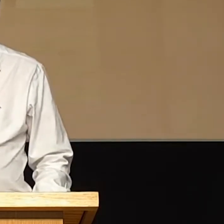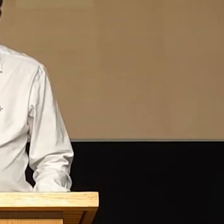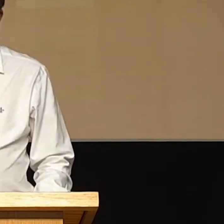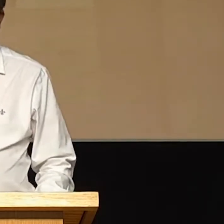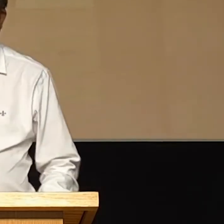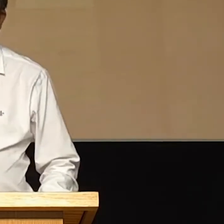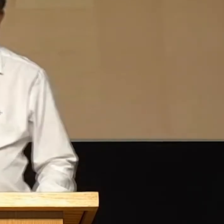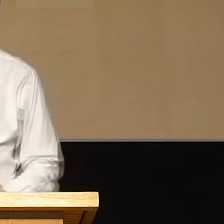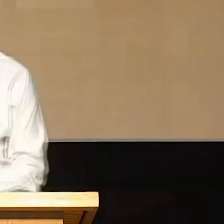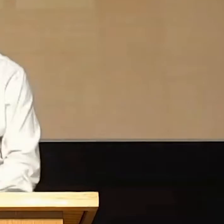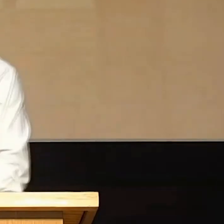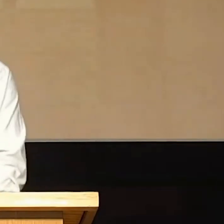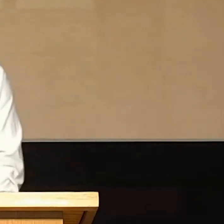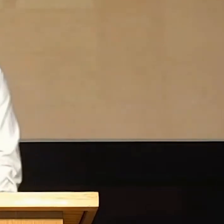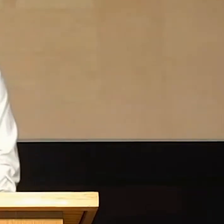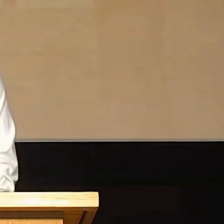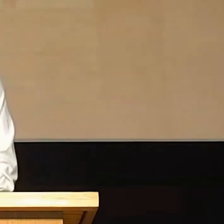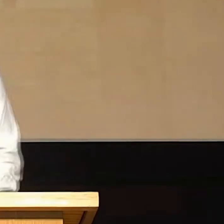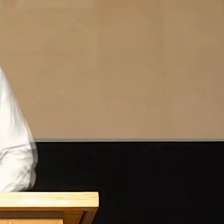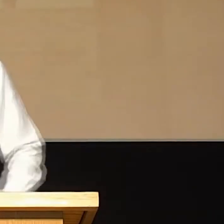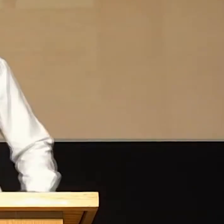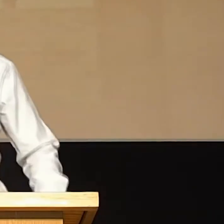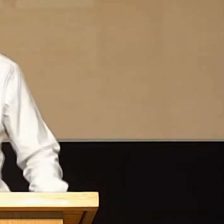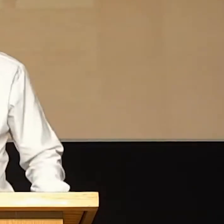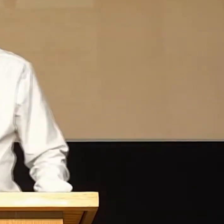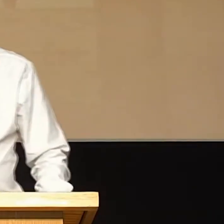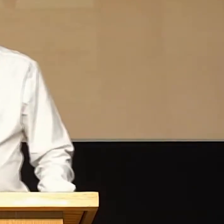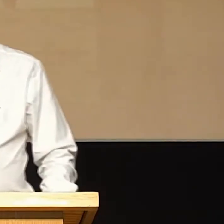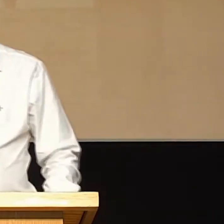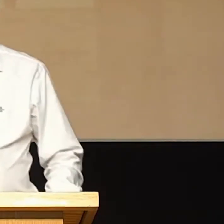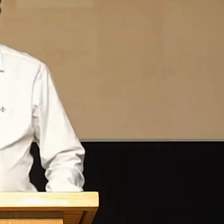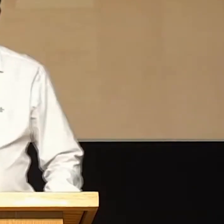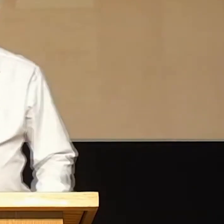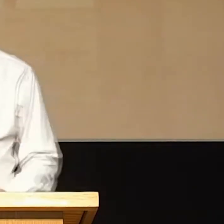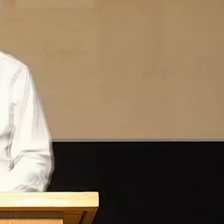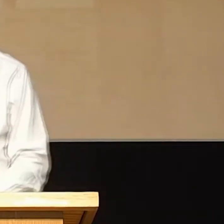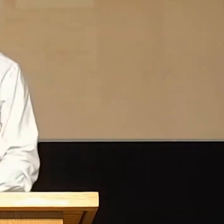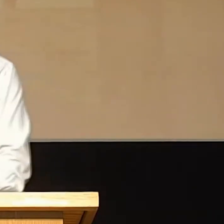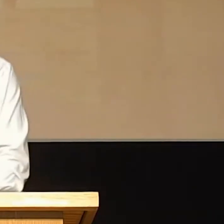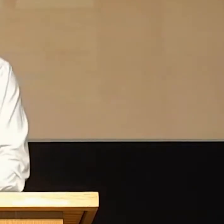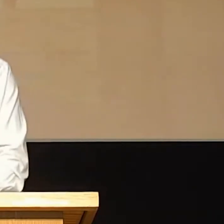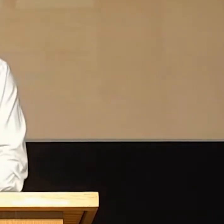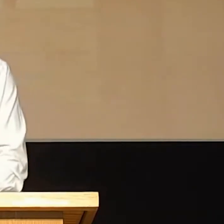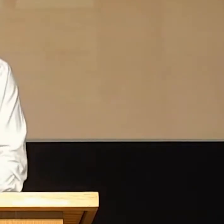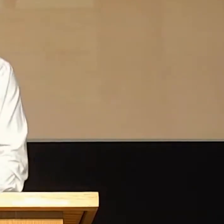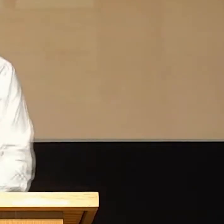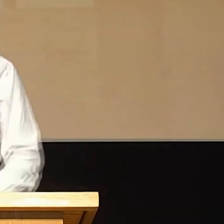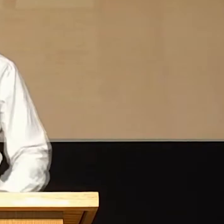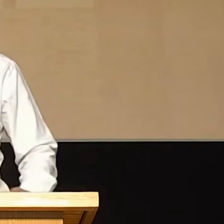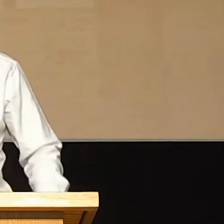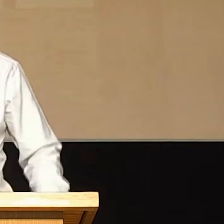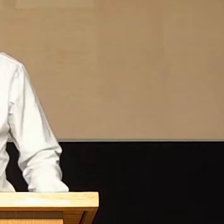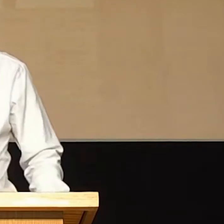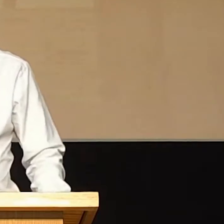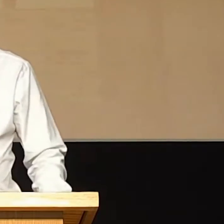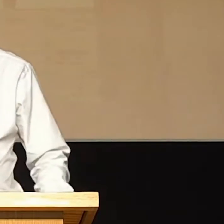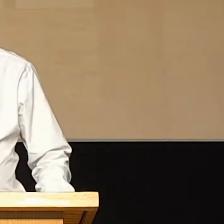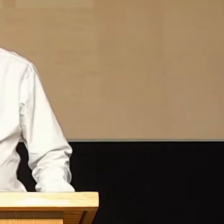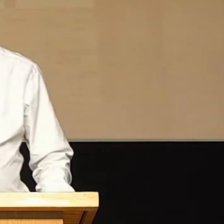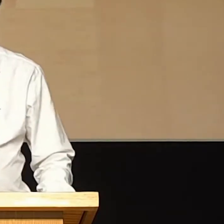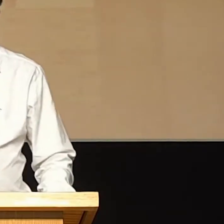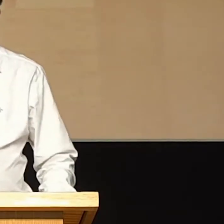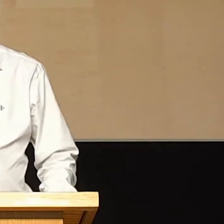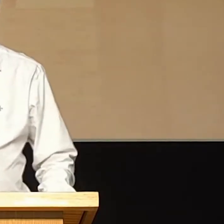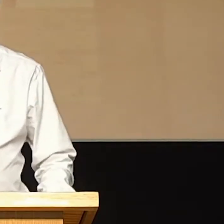do Instituto Vida para Todos. E hoje, novamente, sempre falo, dia